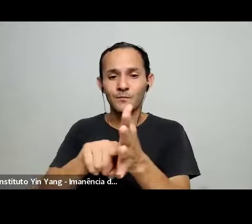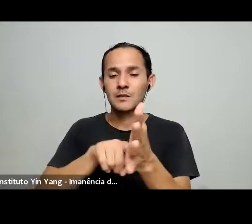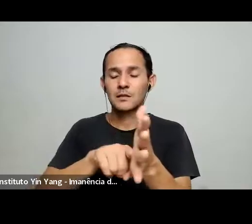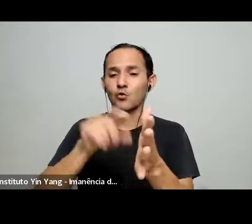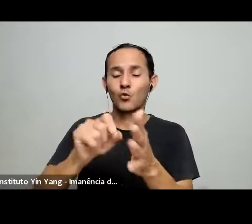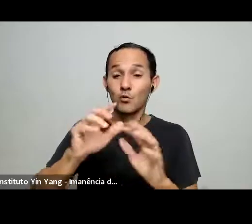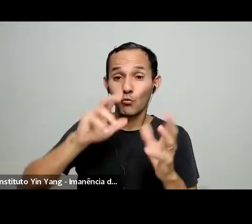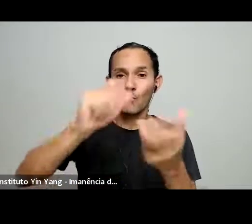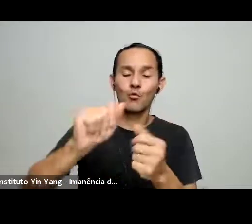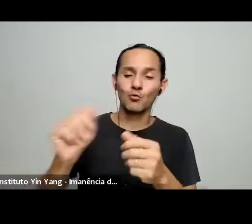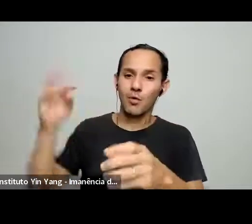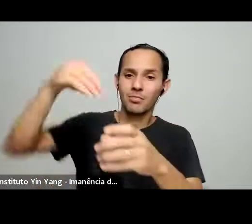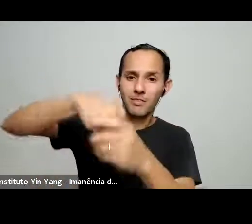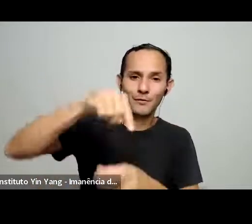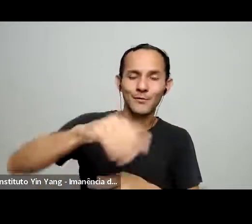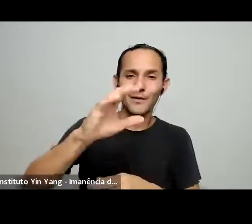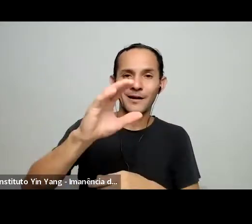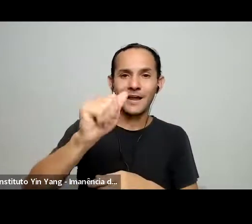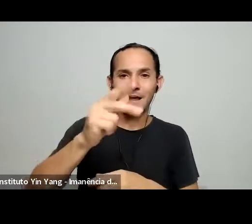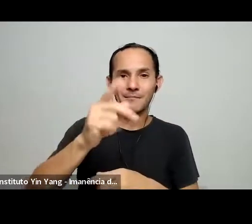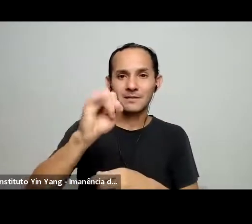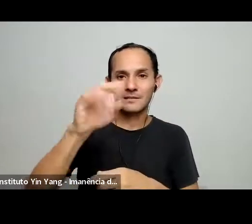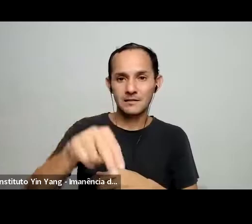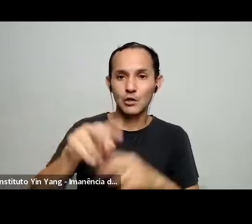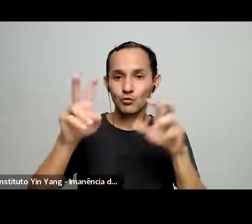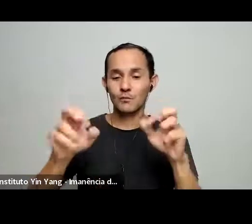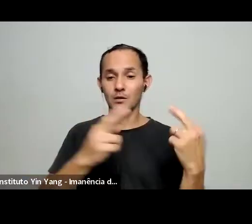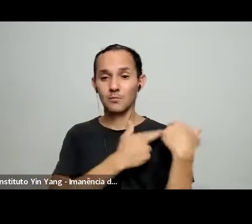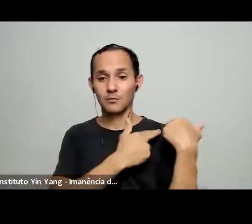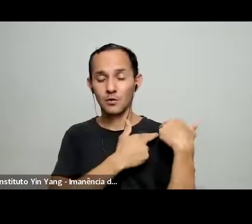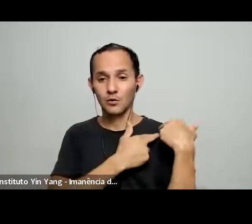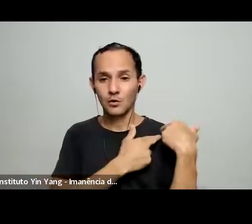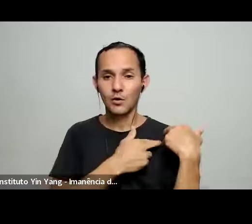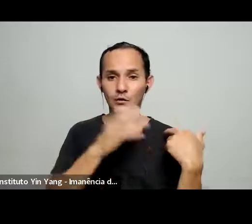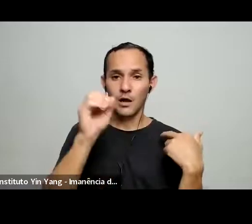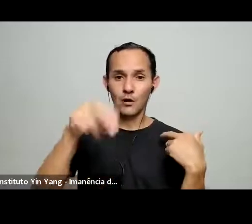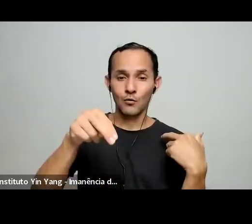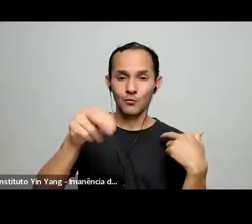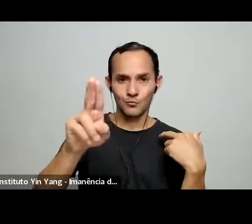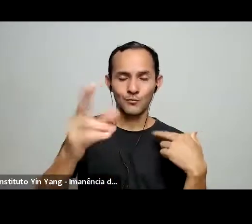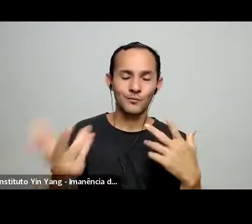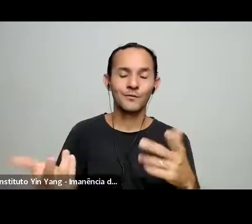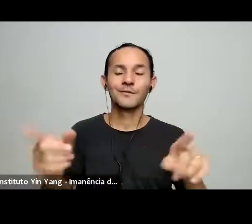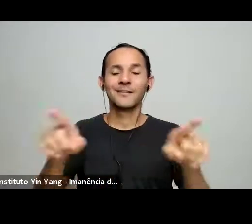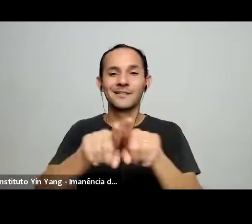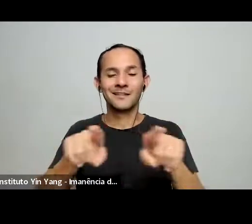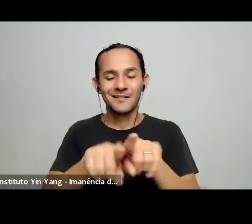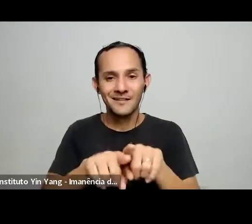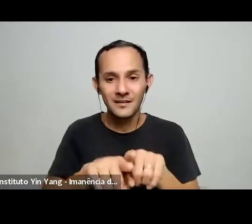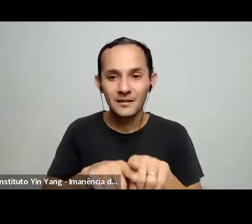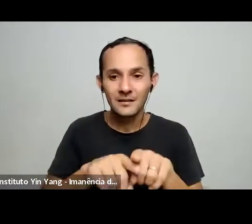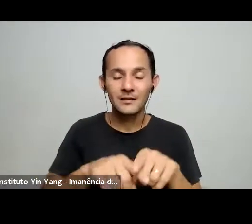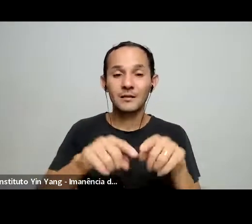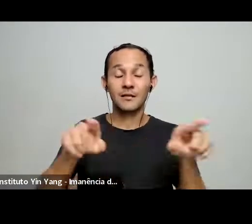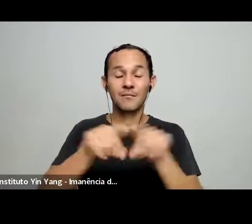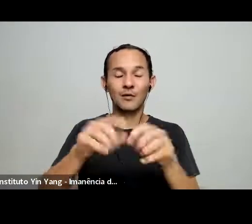inteiro reunidos sob, né, a tutela da Organização Mundial da Saúde, sob a tutela da Organização